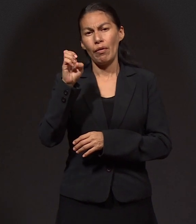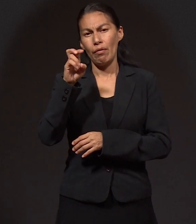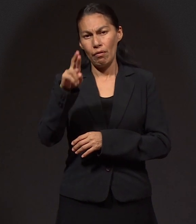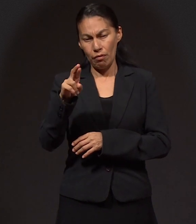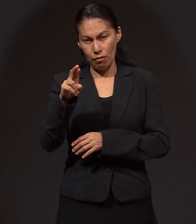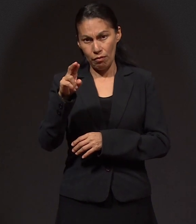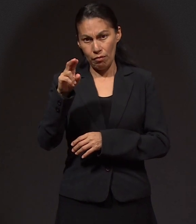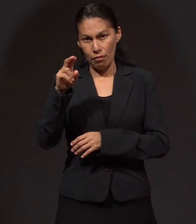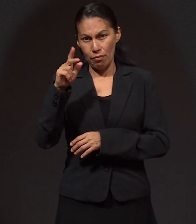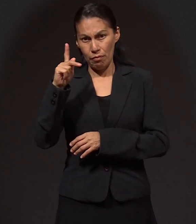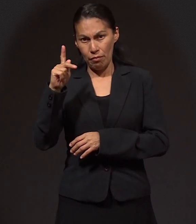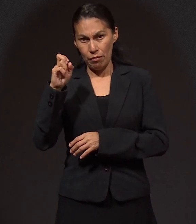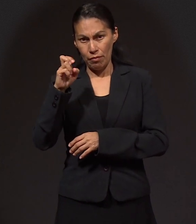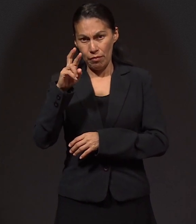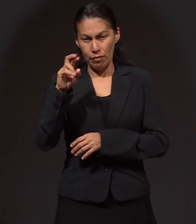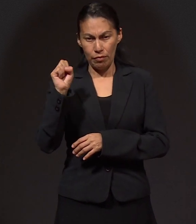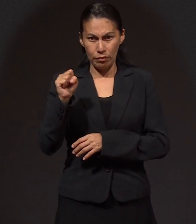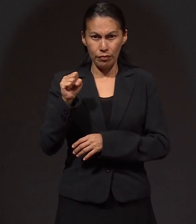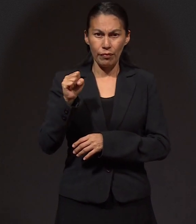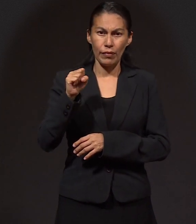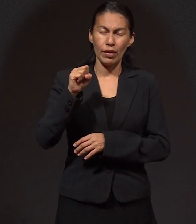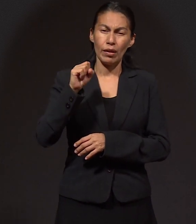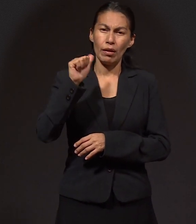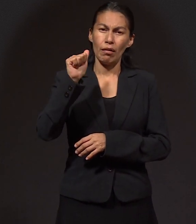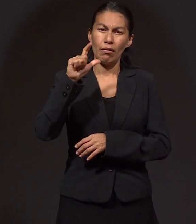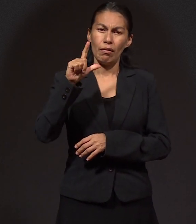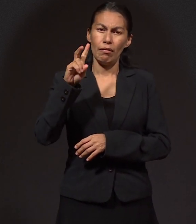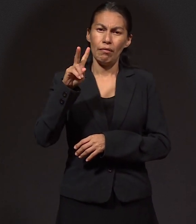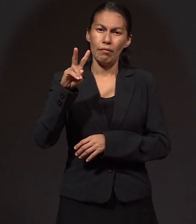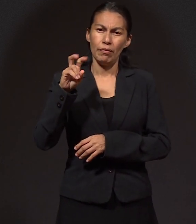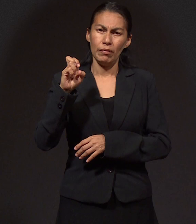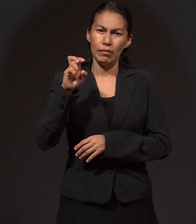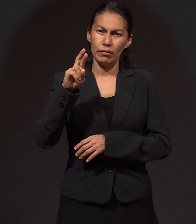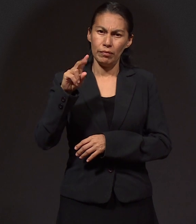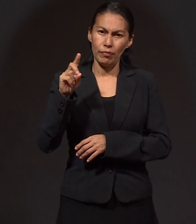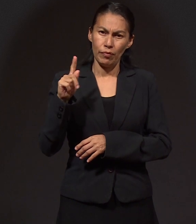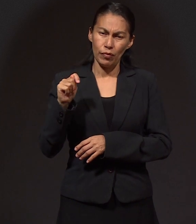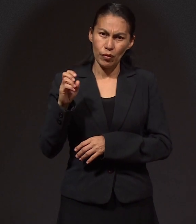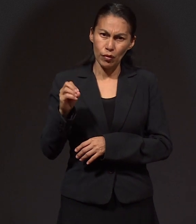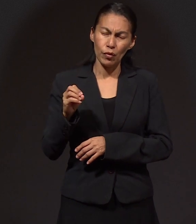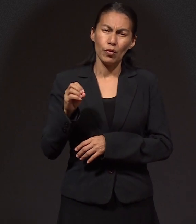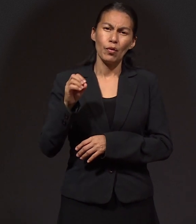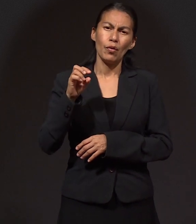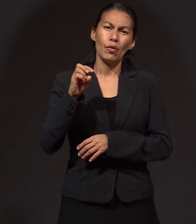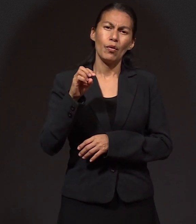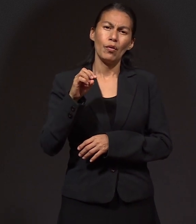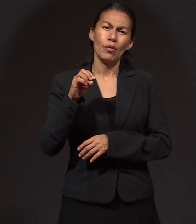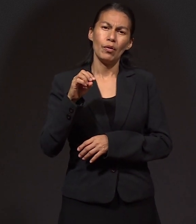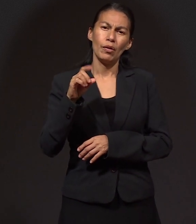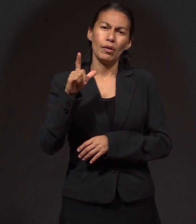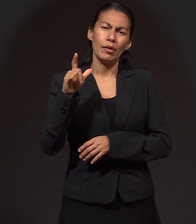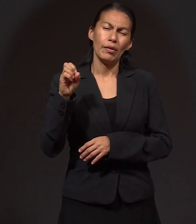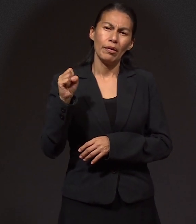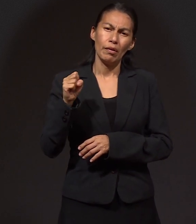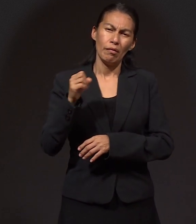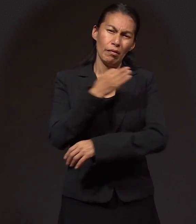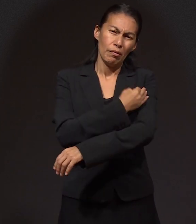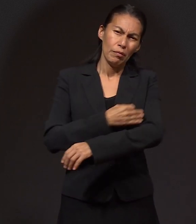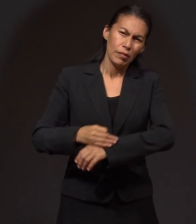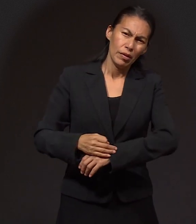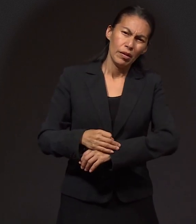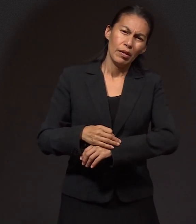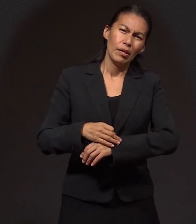la salud de Weider Pérez, Armando, Gilberto, Jaimes y Gilla